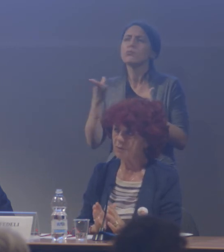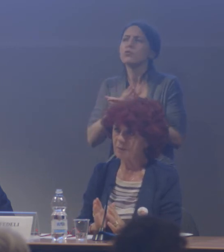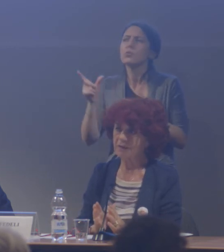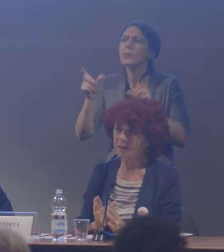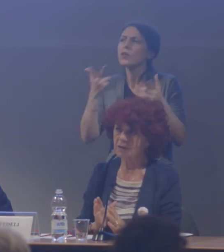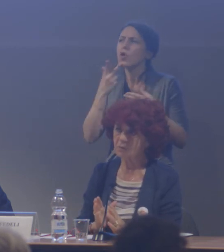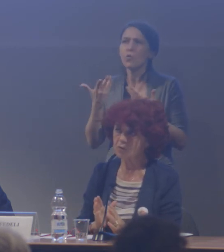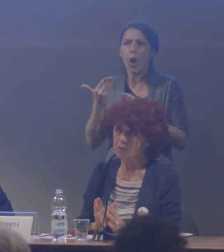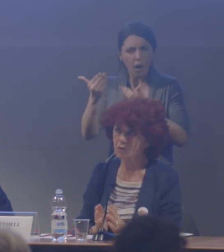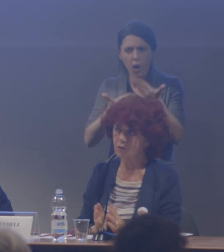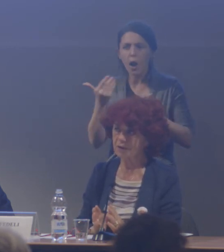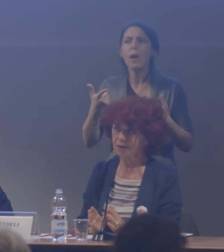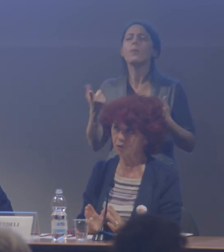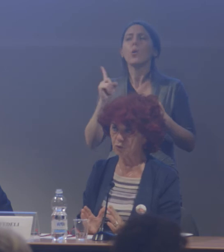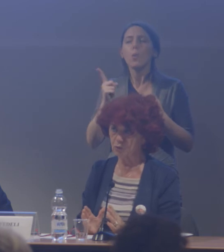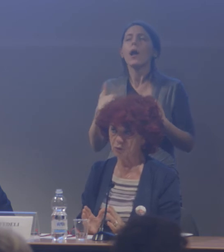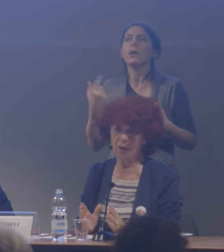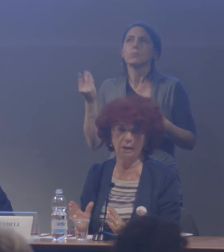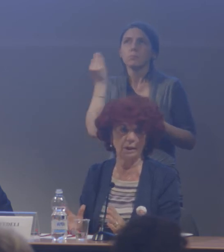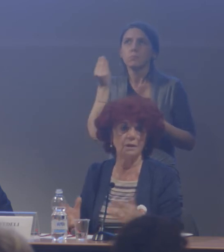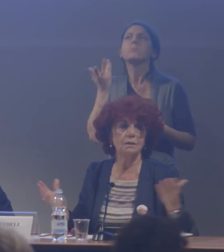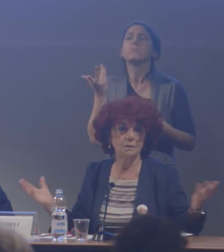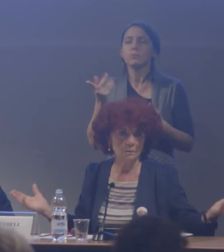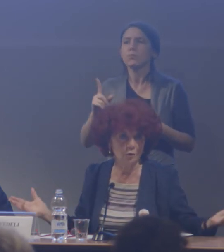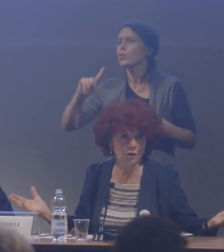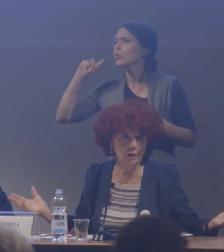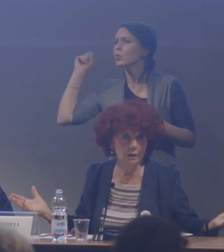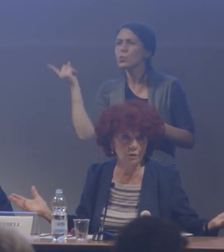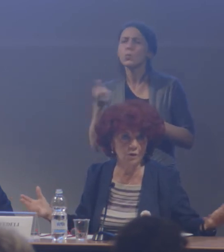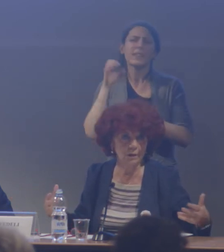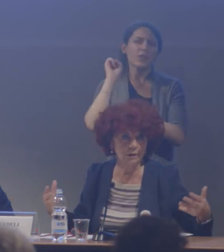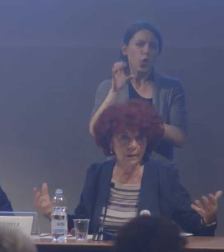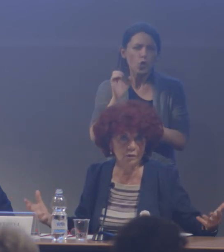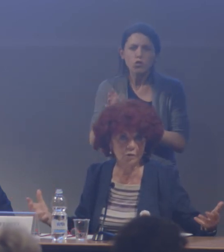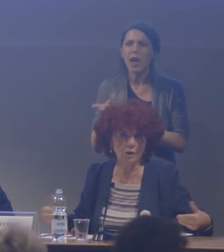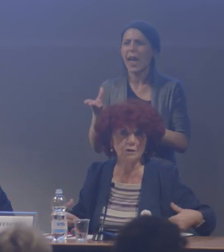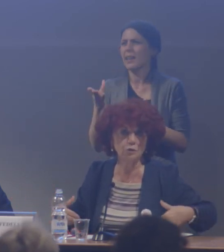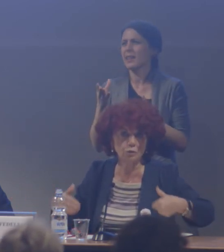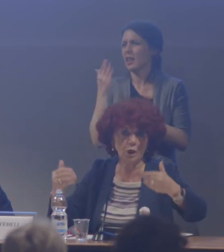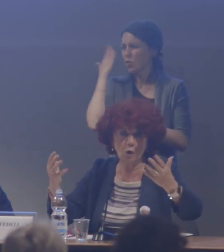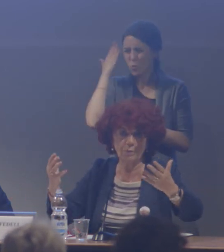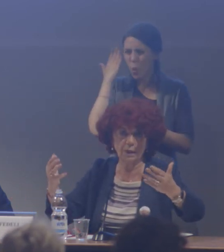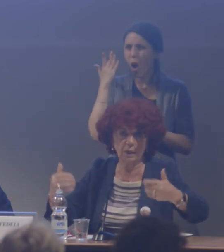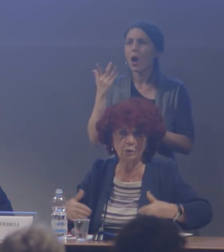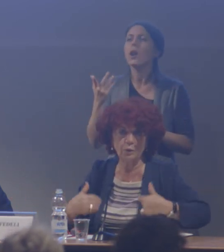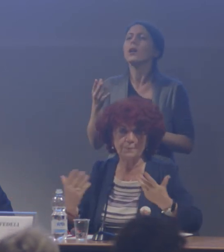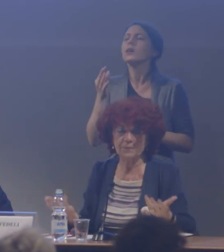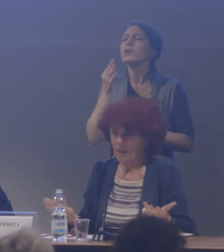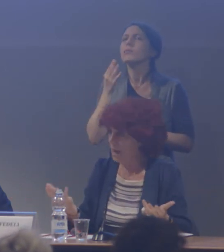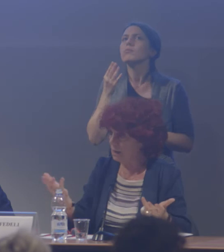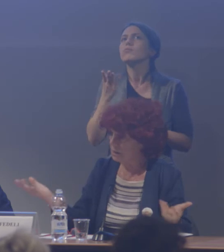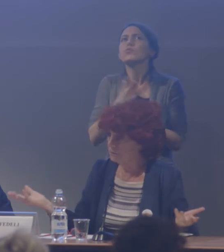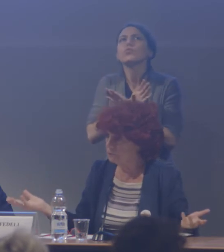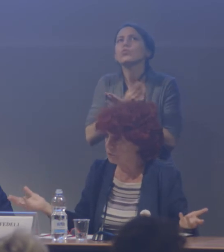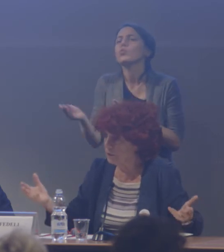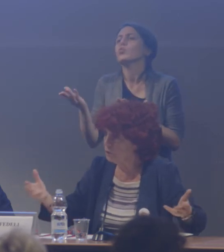che si debba mettere a disposizione di tutte le docenti delle scuole, di tutta l'opera che lui